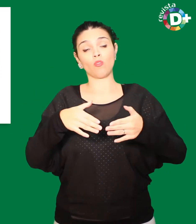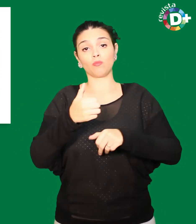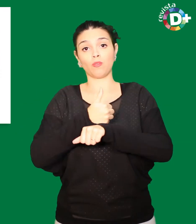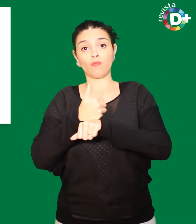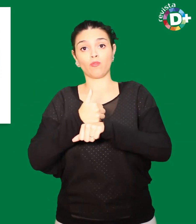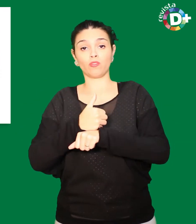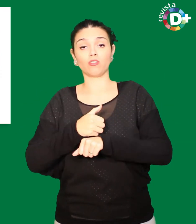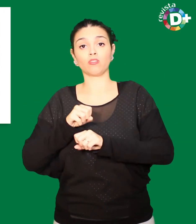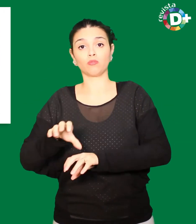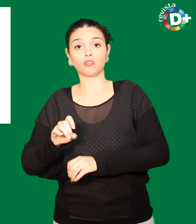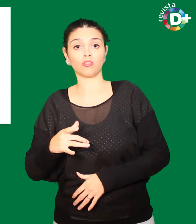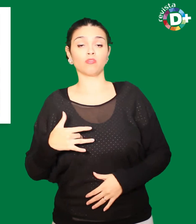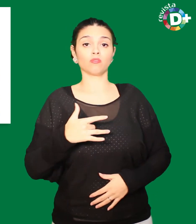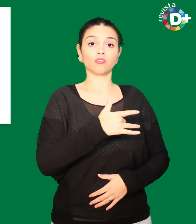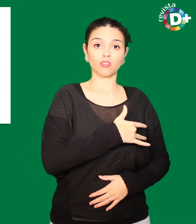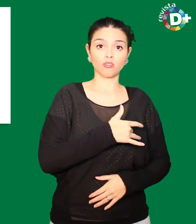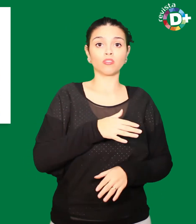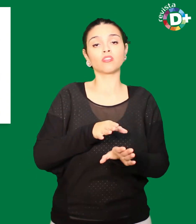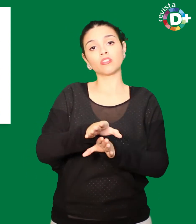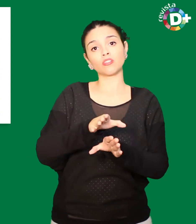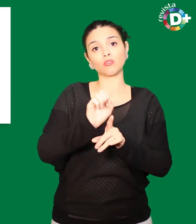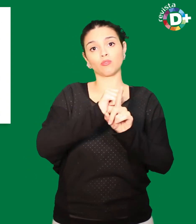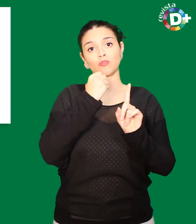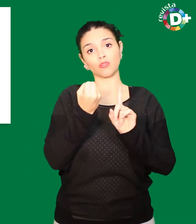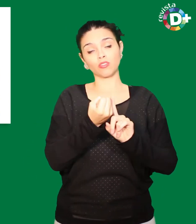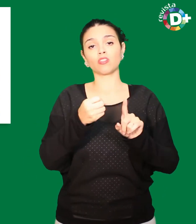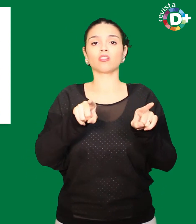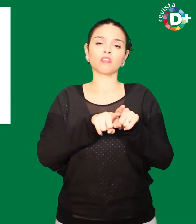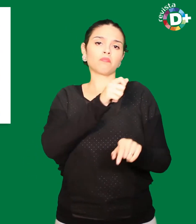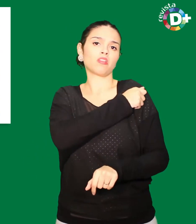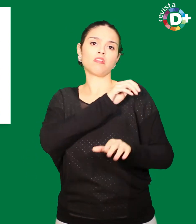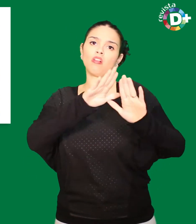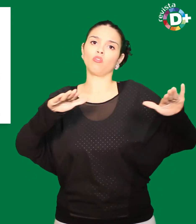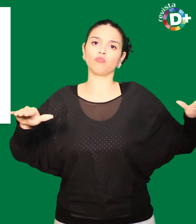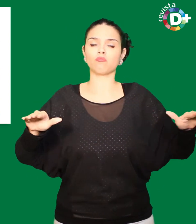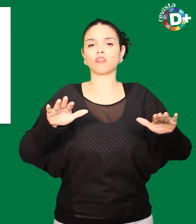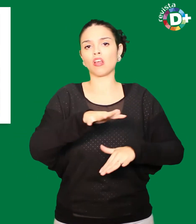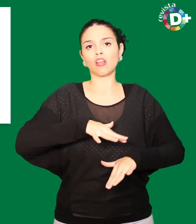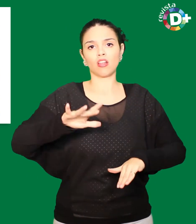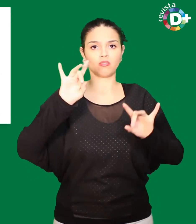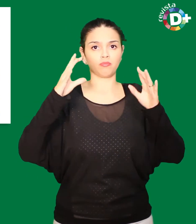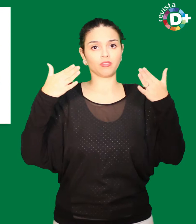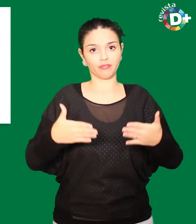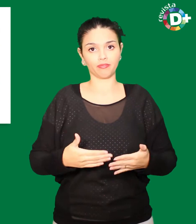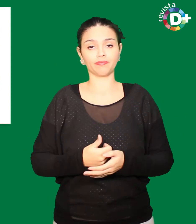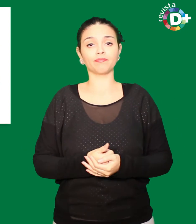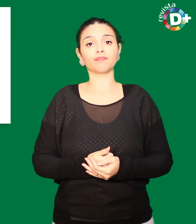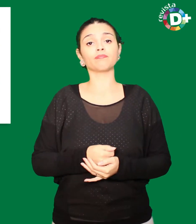saúde, assistência social e estudantes das áreas específicas. Abordará temas como